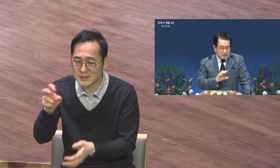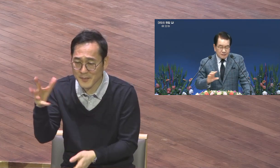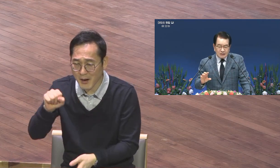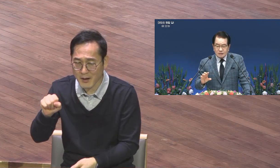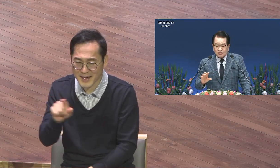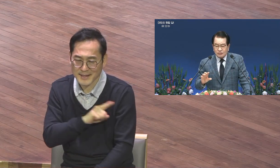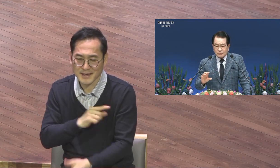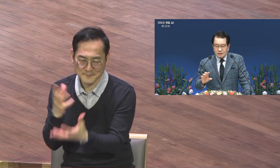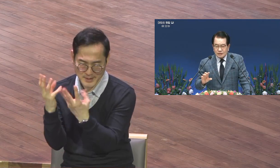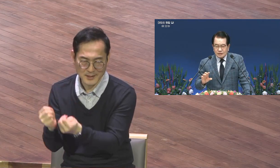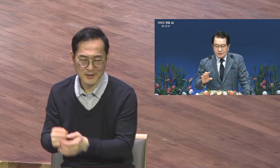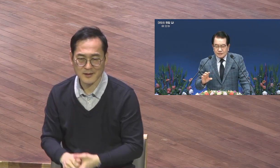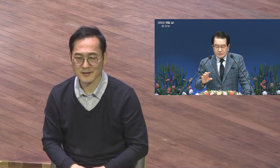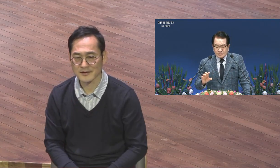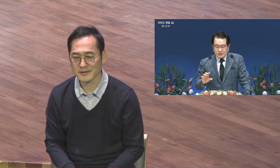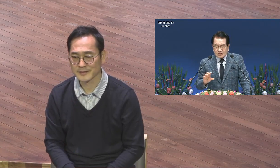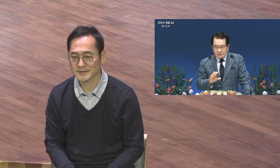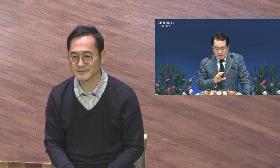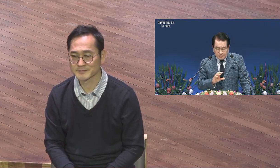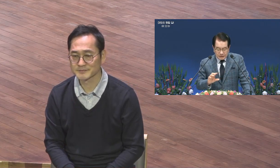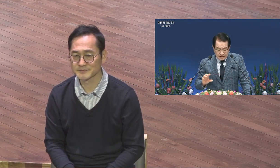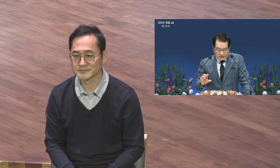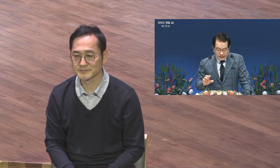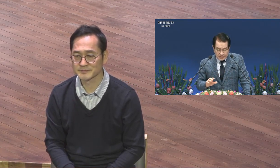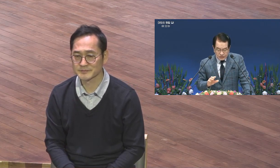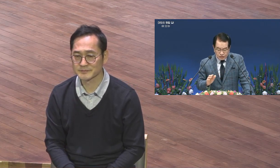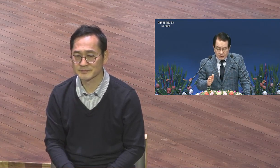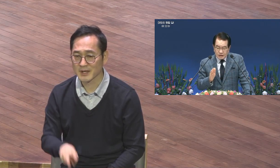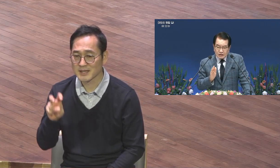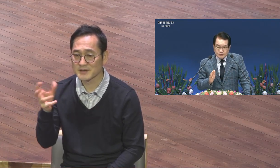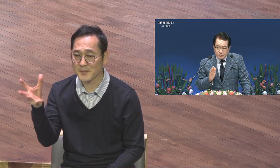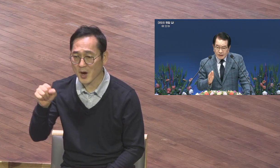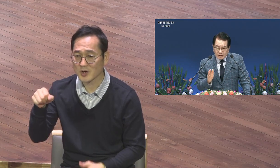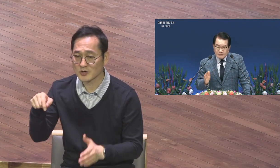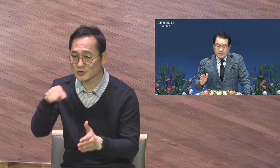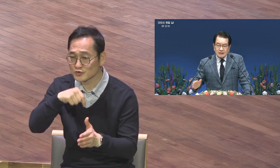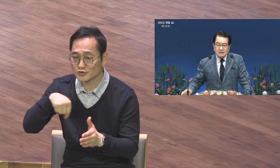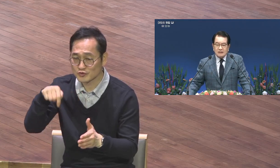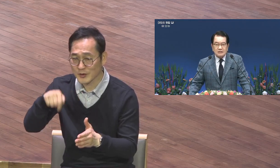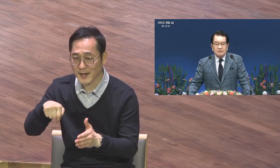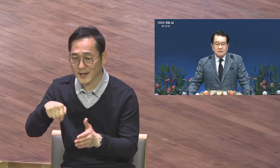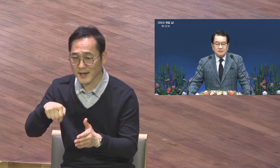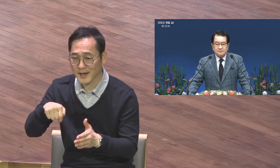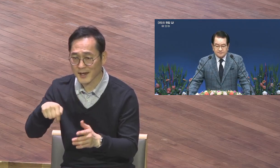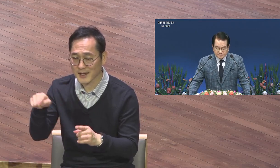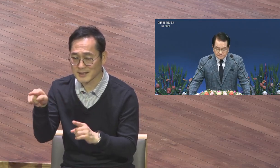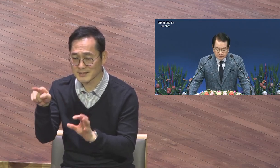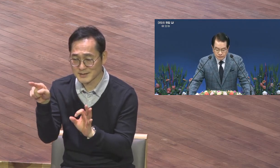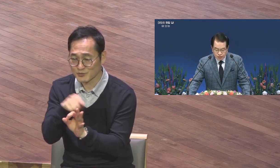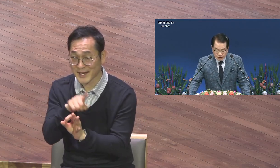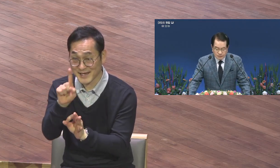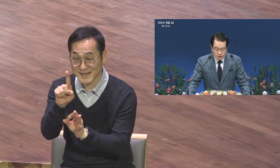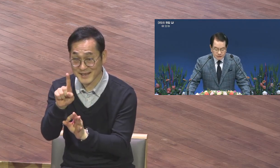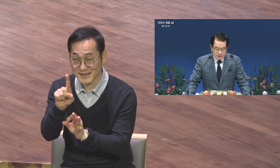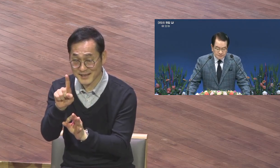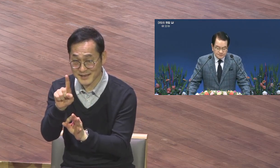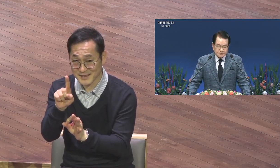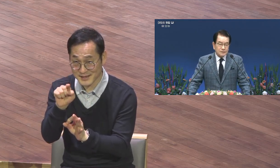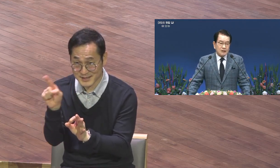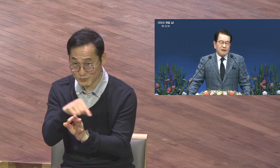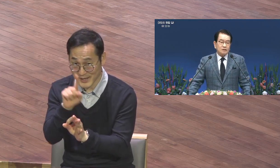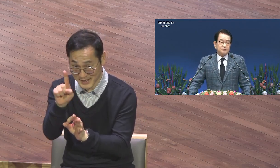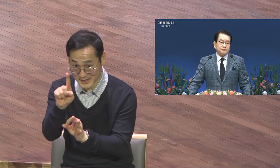중에 제일 많은 종교죠. 20억 명이 되는데 그 중에 10분의 1이 파키스탄에 살고 있어요. 무슬림